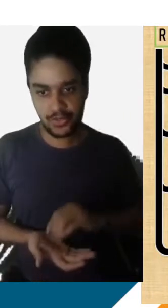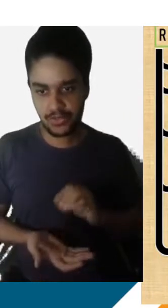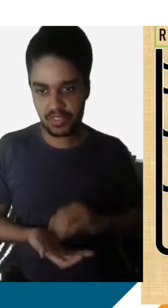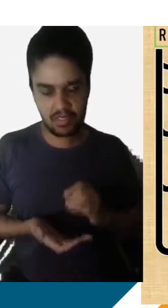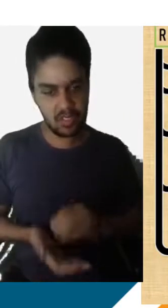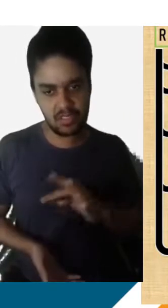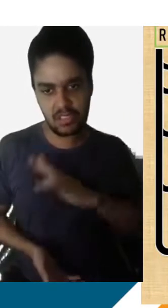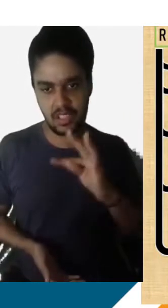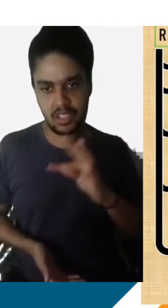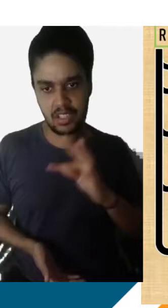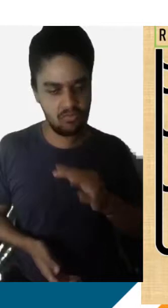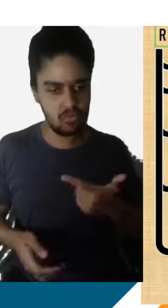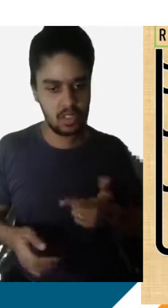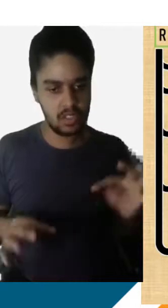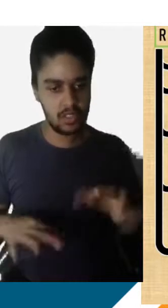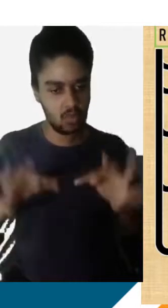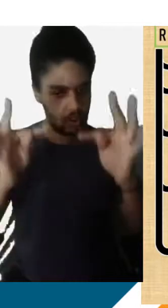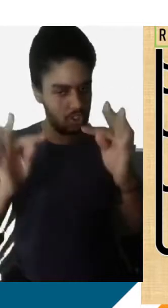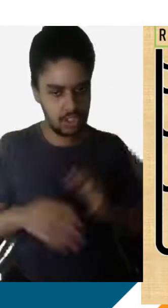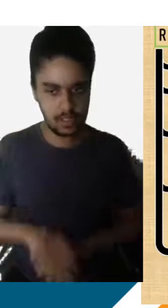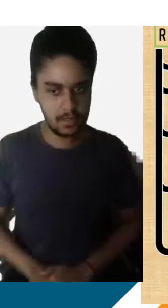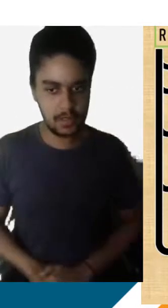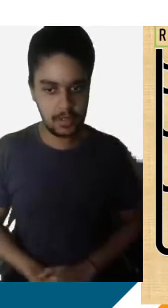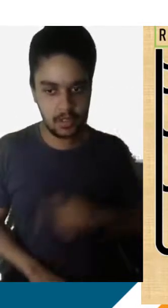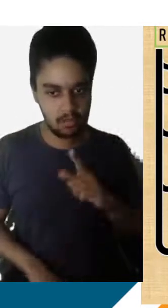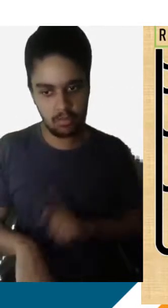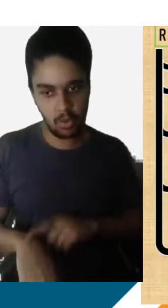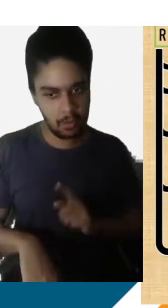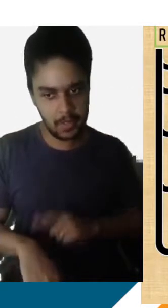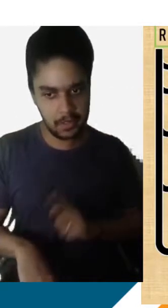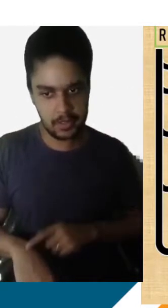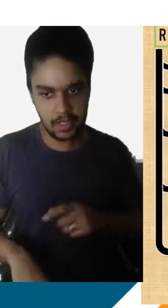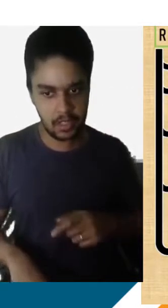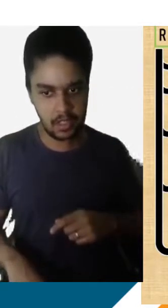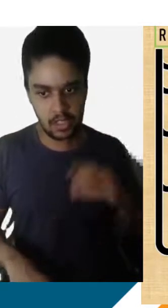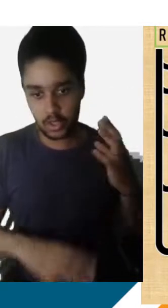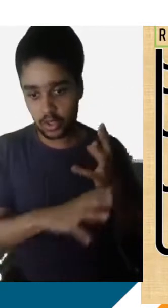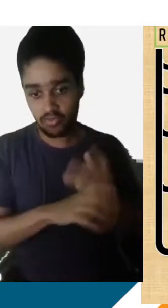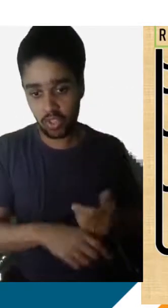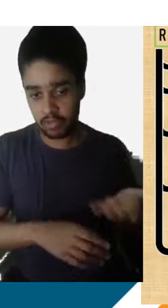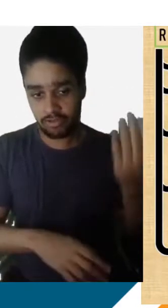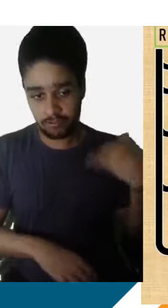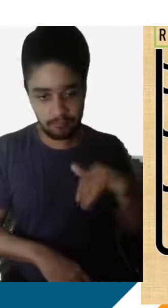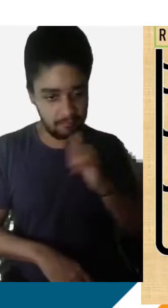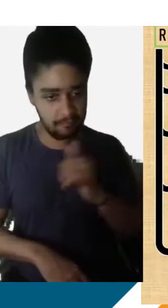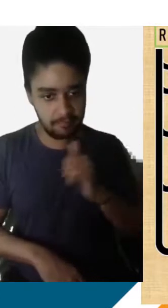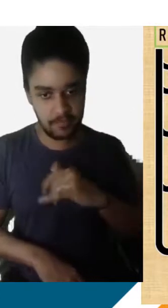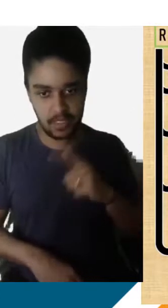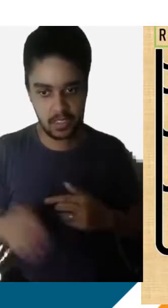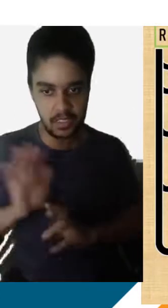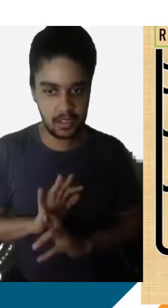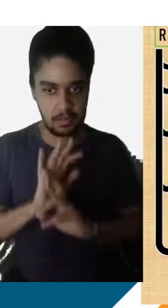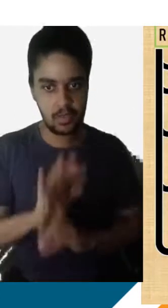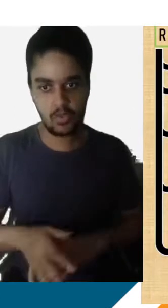falta, né, de técnica, né, de tecnologia no momento, né, no momento histórico, né, na época,